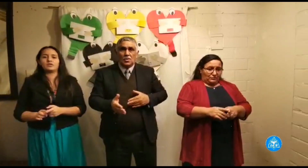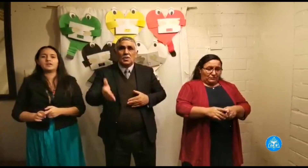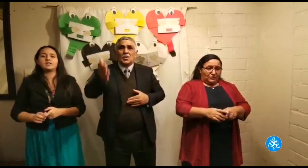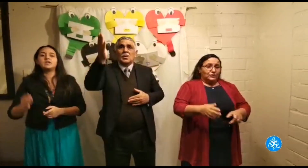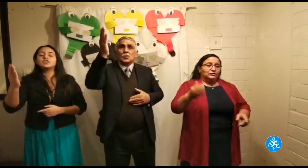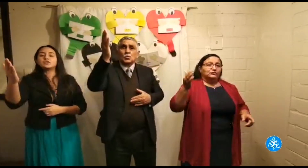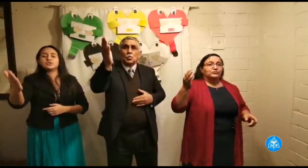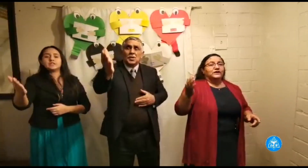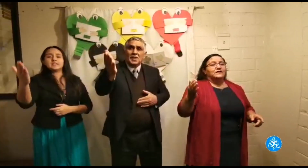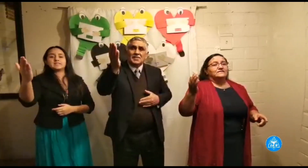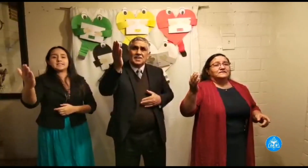amor. Tú